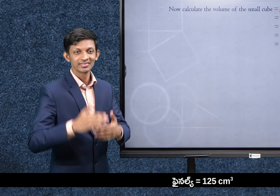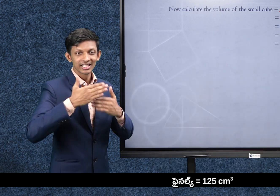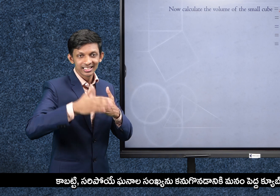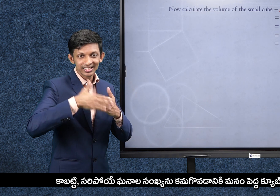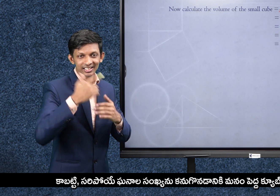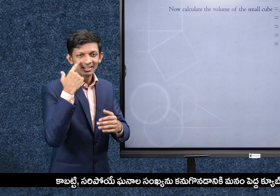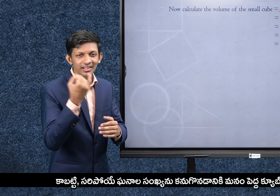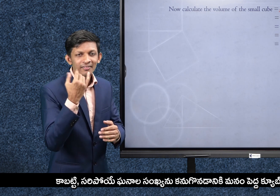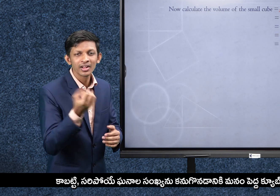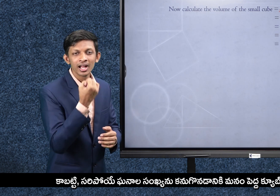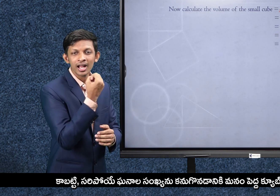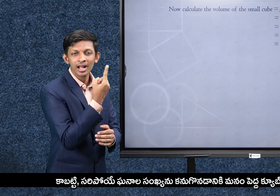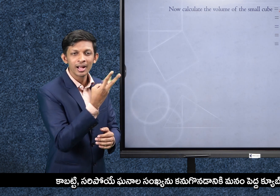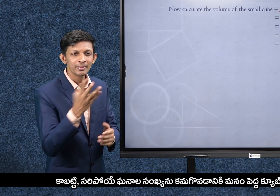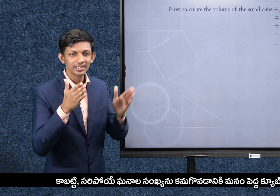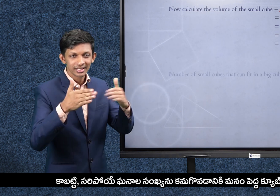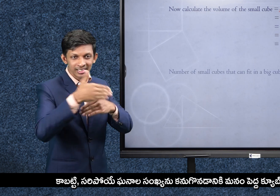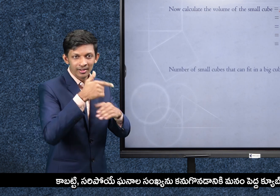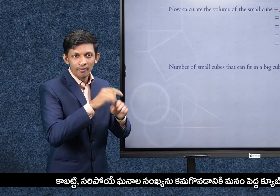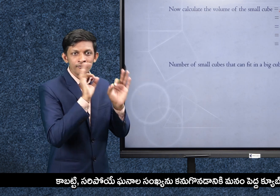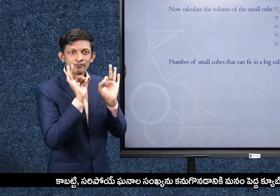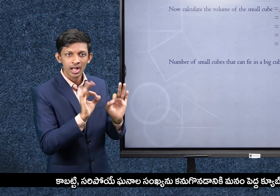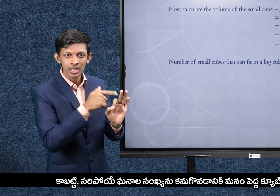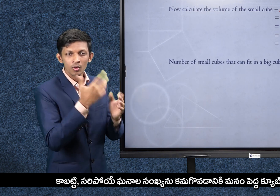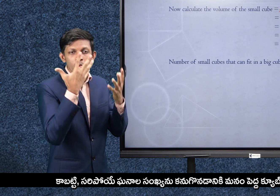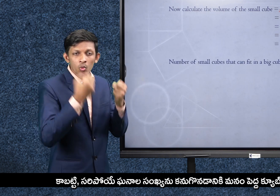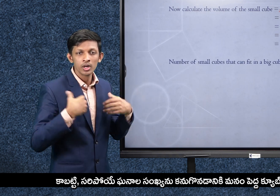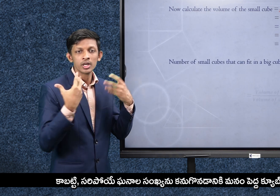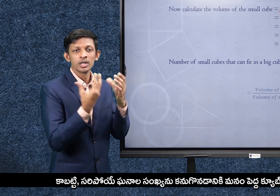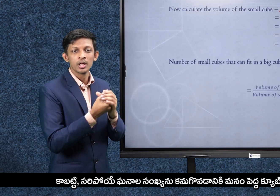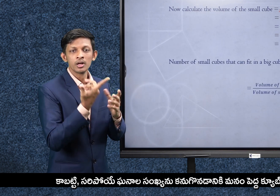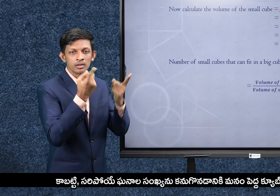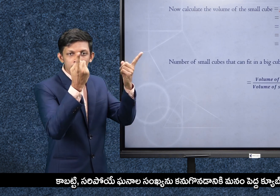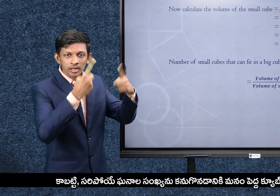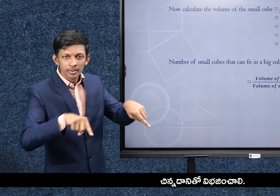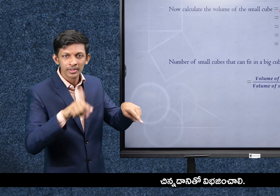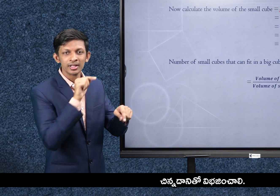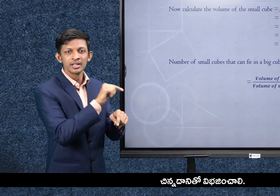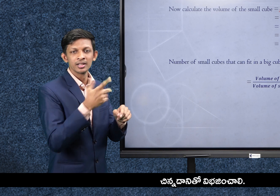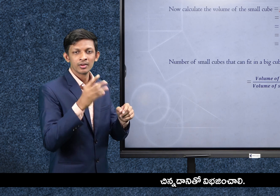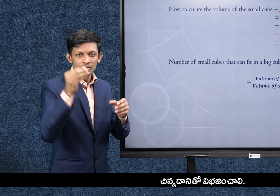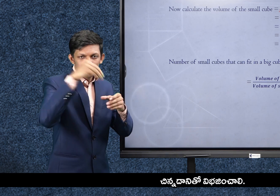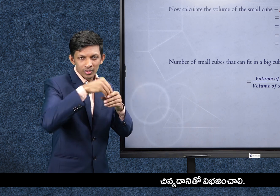కాబట్టి సరిపోయే ఘనాల సంఖ్యను కనుక్కోవడానికి మనం పెద్ద క్యూబ్ యొక్క వాల్యూమ్ను చిన్నదానితో